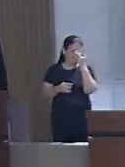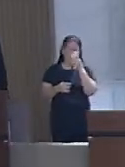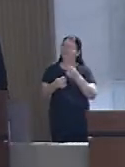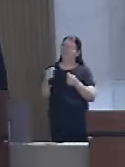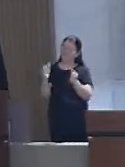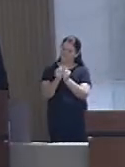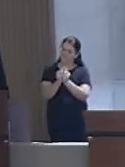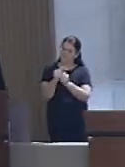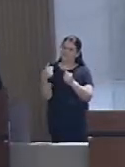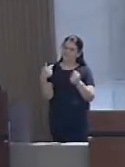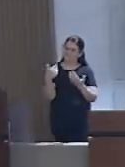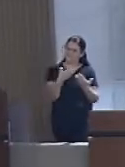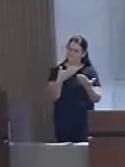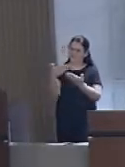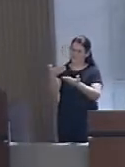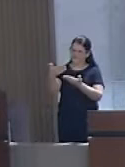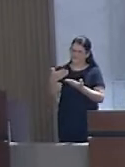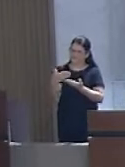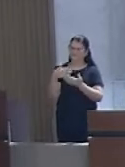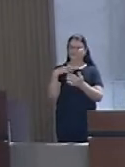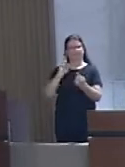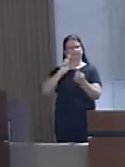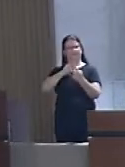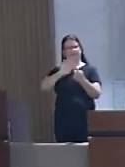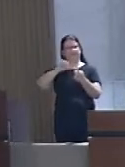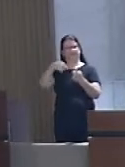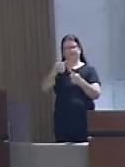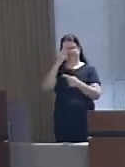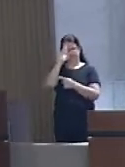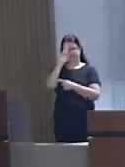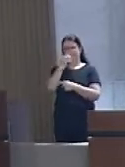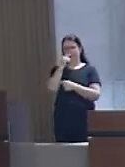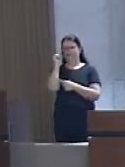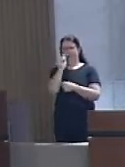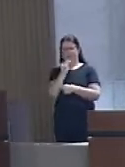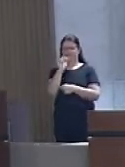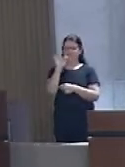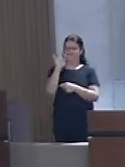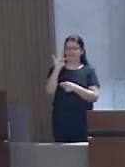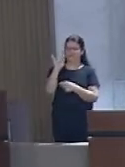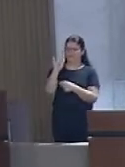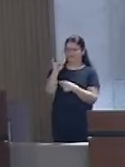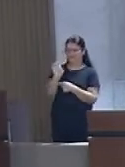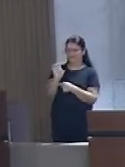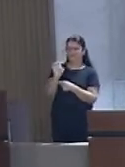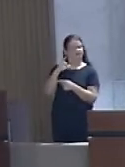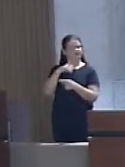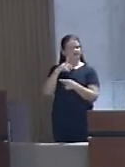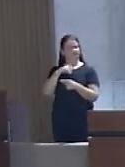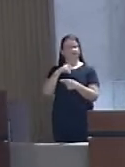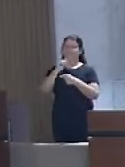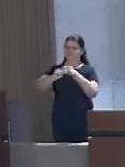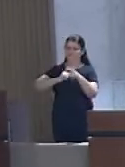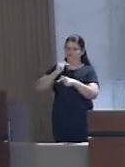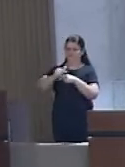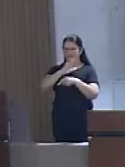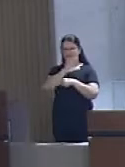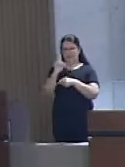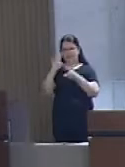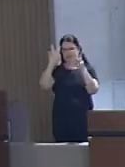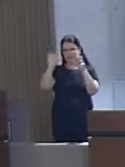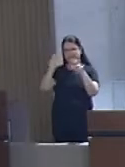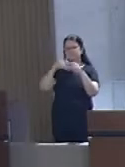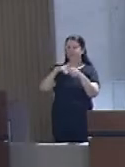Com ela, eu quero convidar, representando os demais diretores e diretoras da FETAP, ele que tem a tarefa de coordenar essa temática